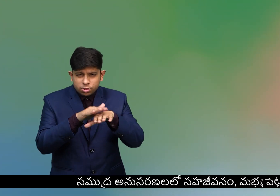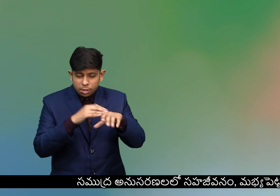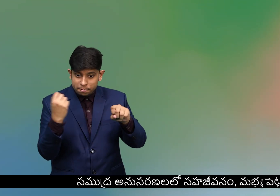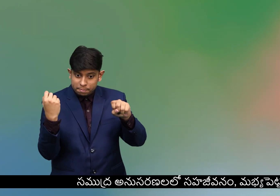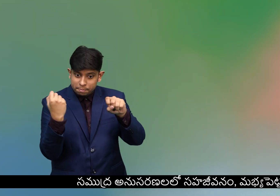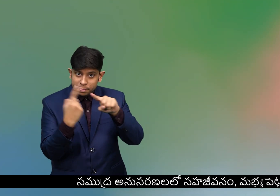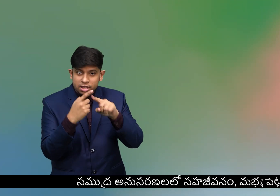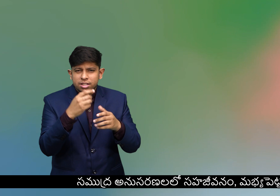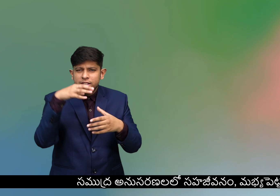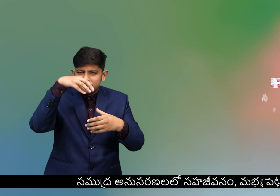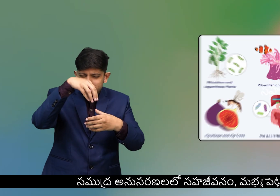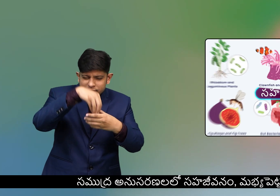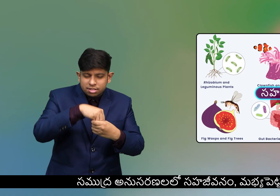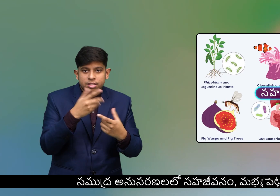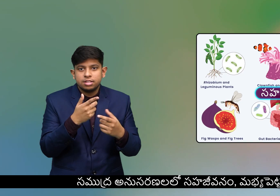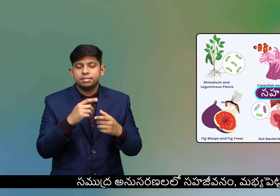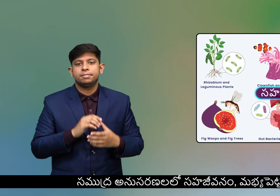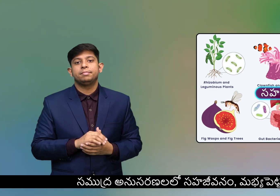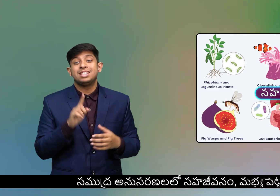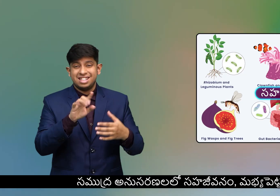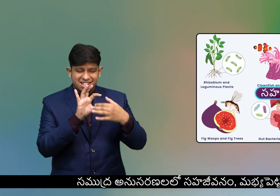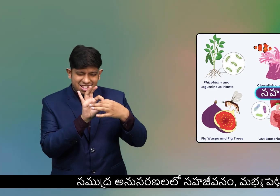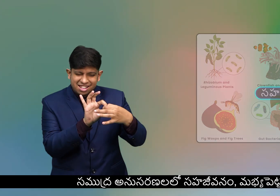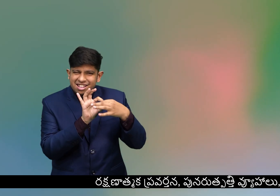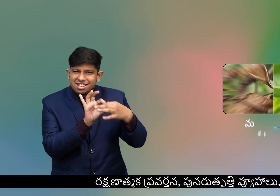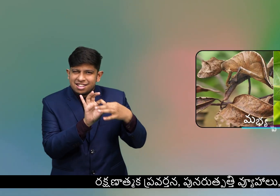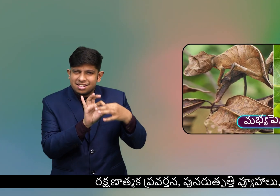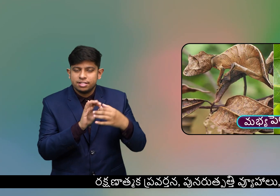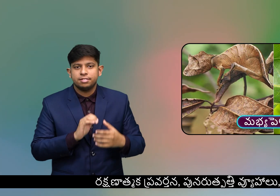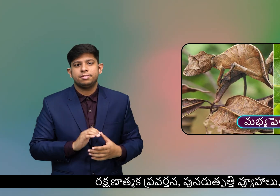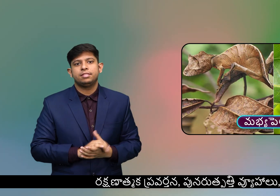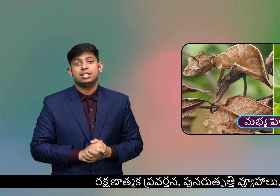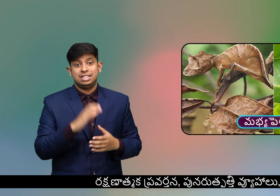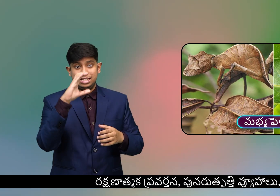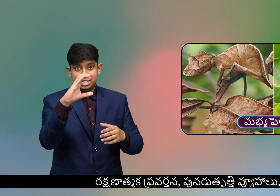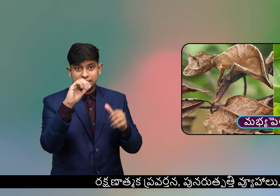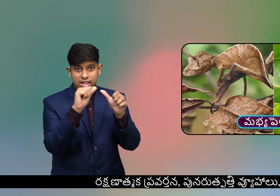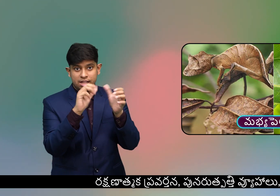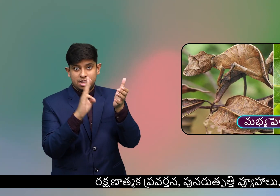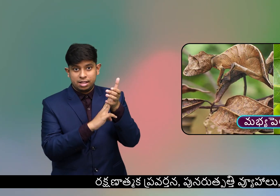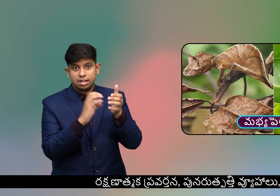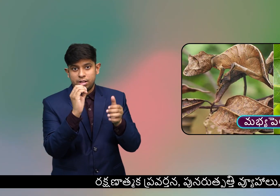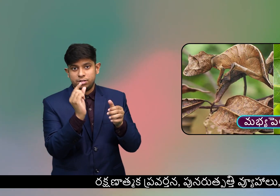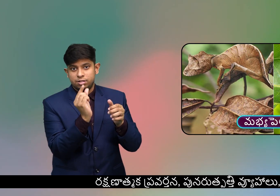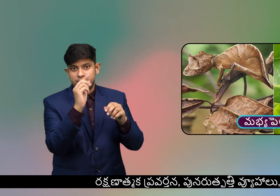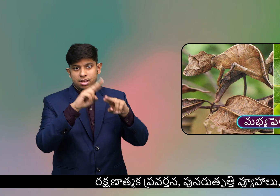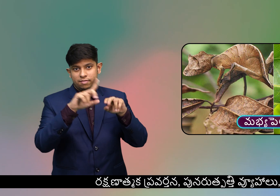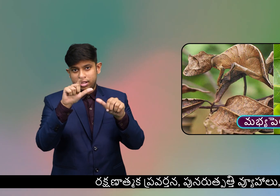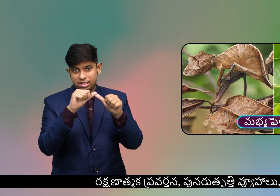సముద్ర అనుసరణలలో సహజీవనం, మభ్యపెట్టడం, రక్షణాత్మక ప్రవర్తన, పునరుత్పత్తి